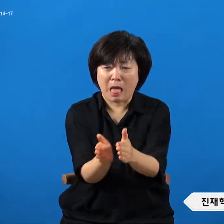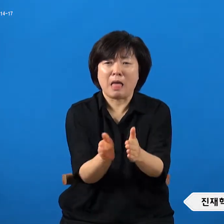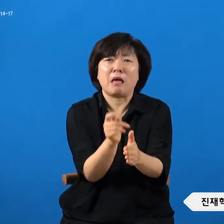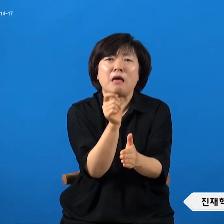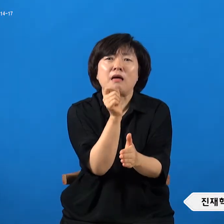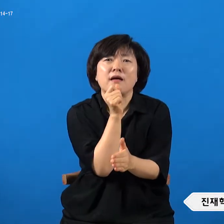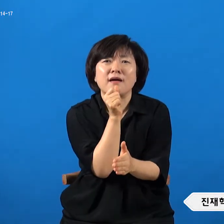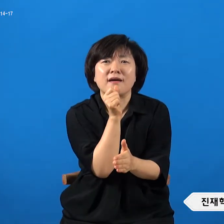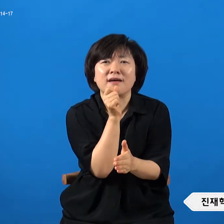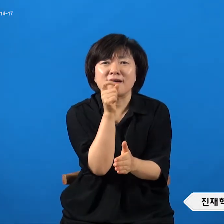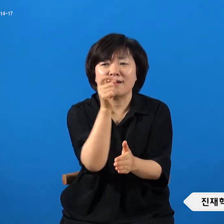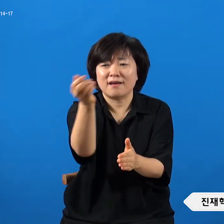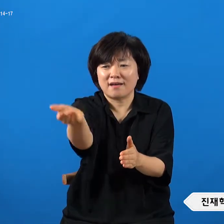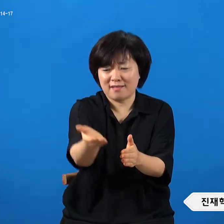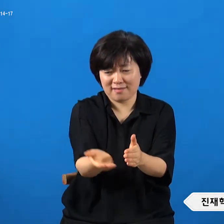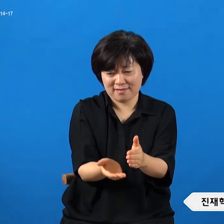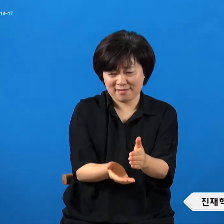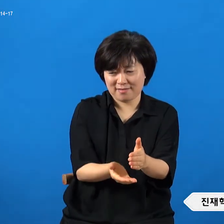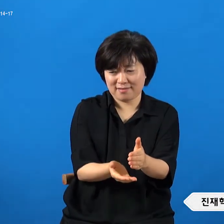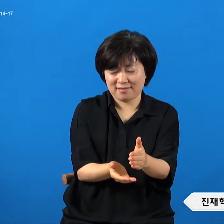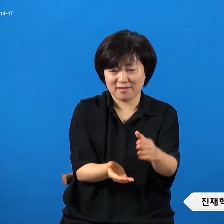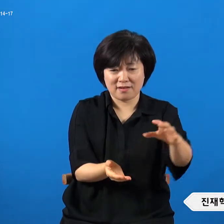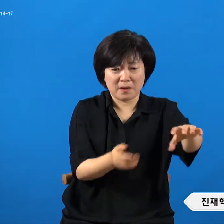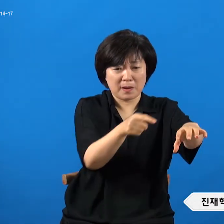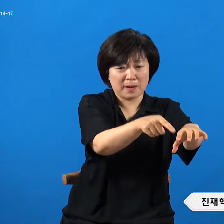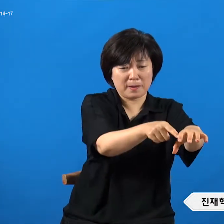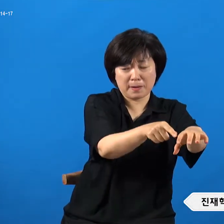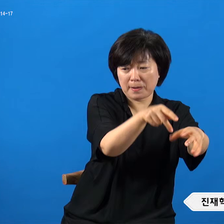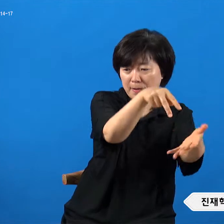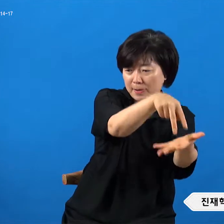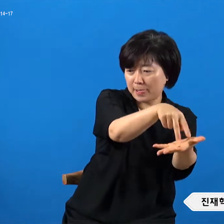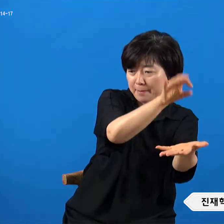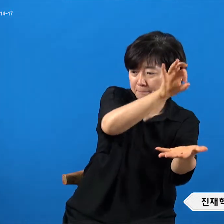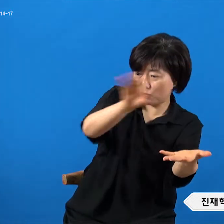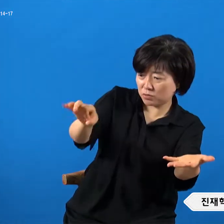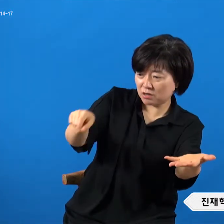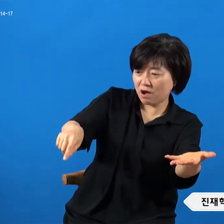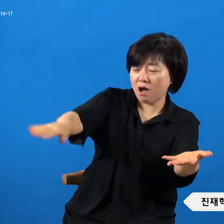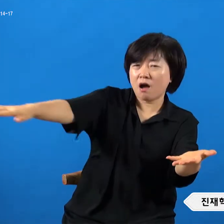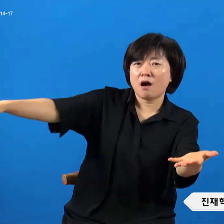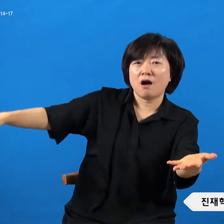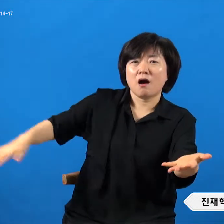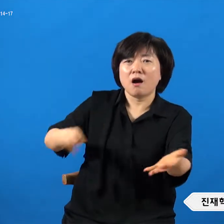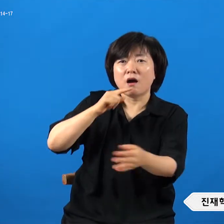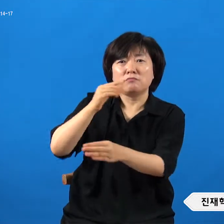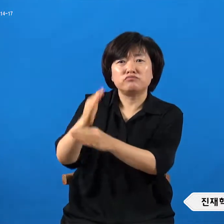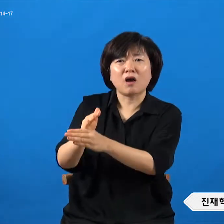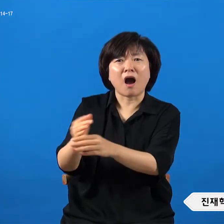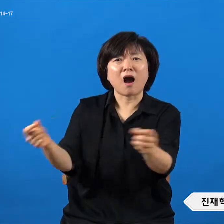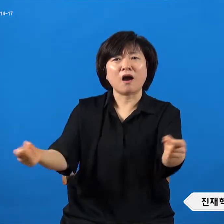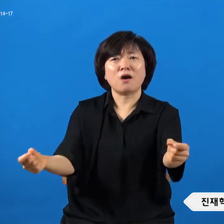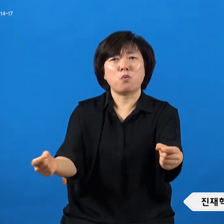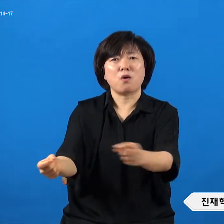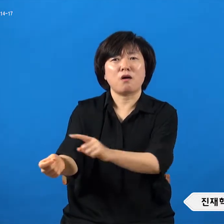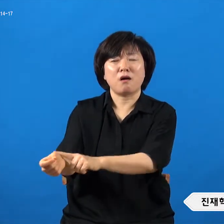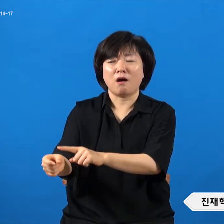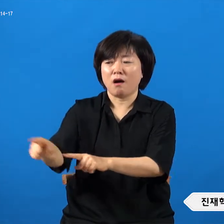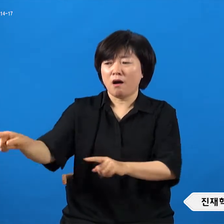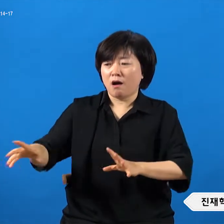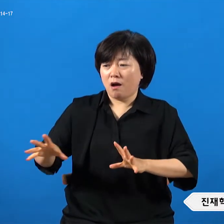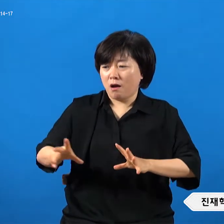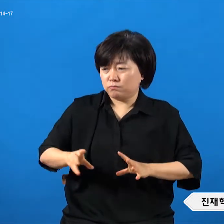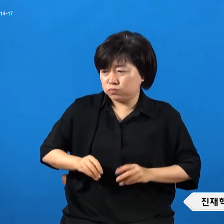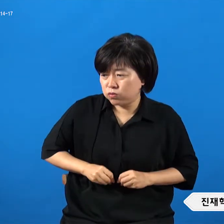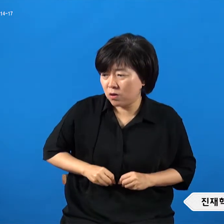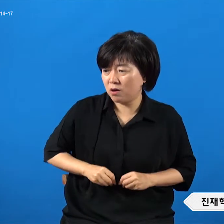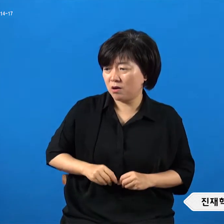북한이 있습니다. 하나님의 사랑을 필요로 하고 하나님이 사랑하시는 영혼들이 굶주림 가운데 고통 가운데